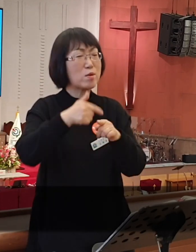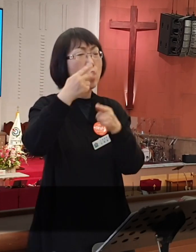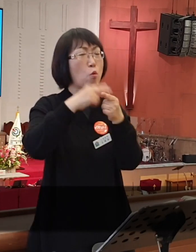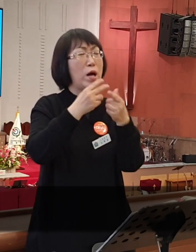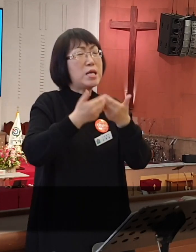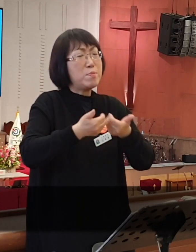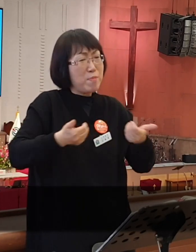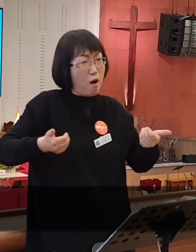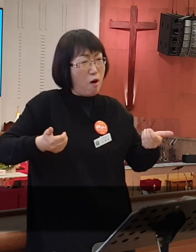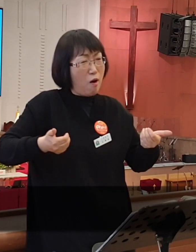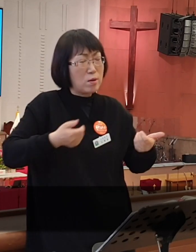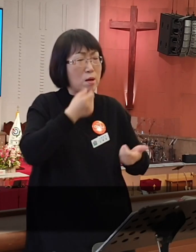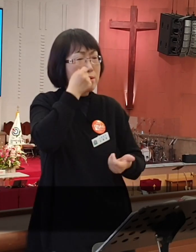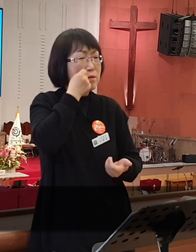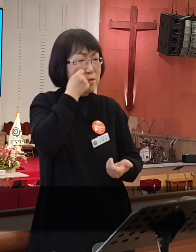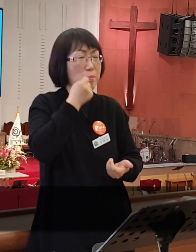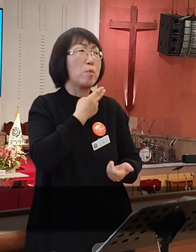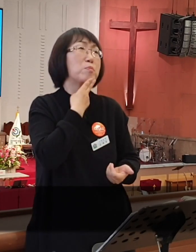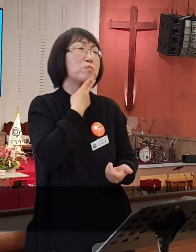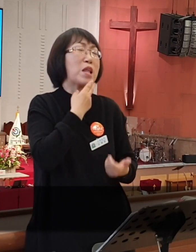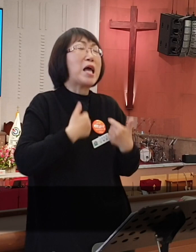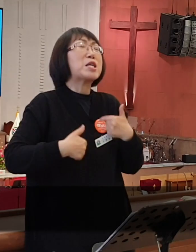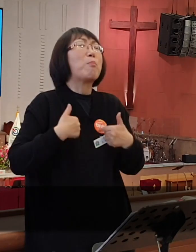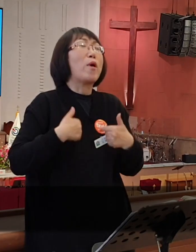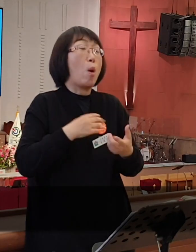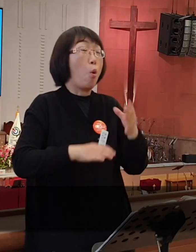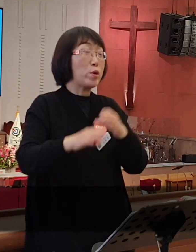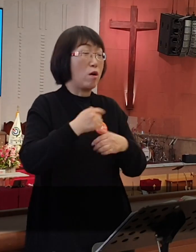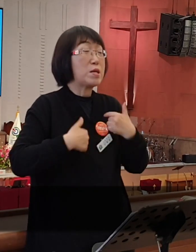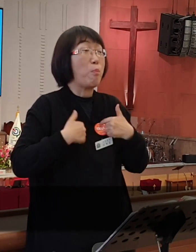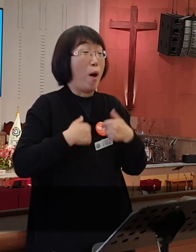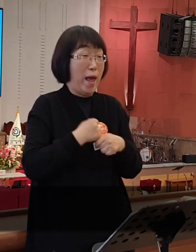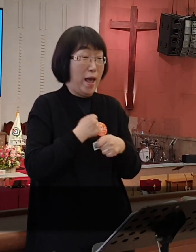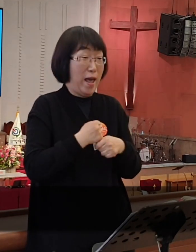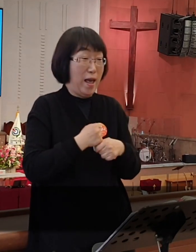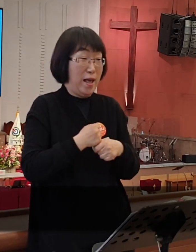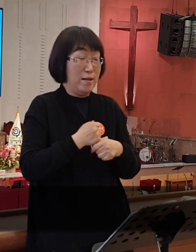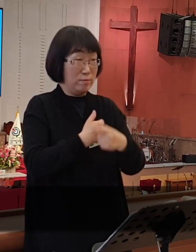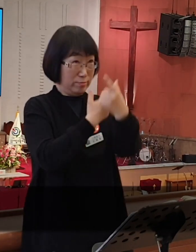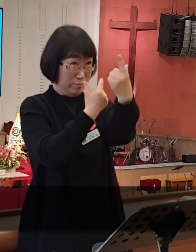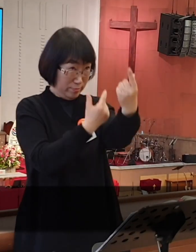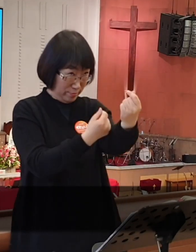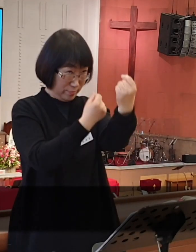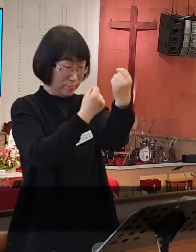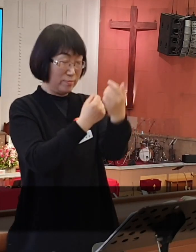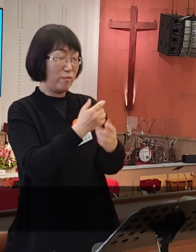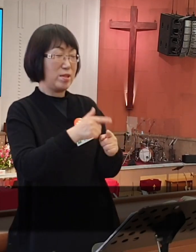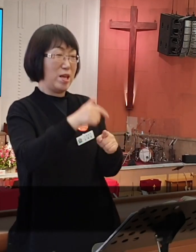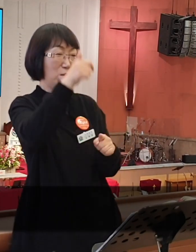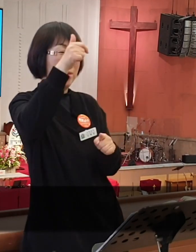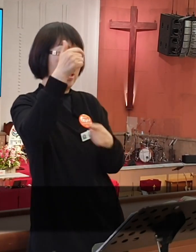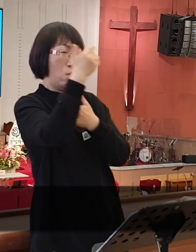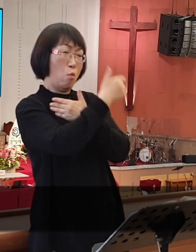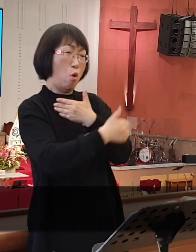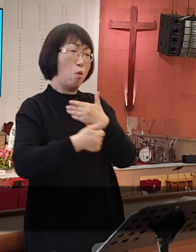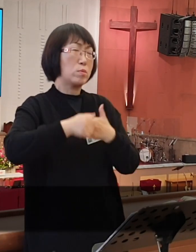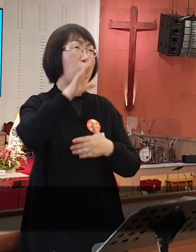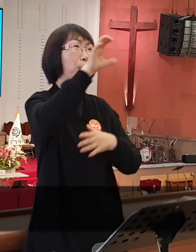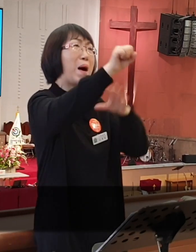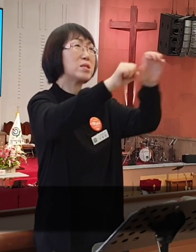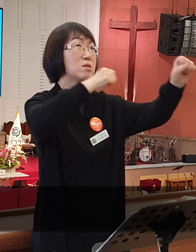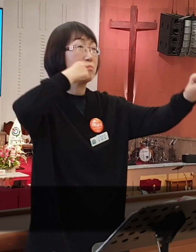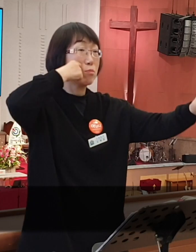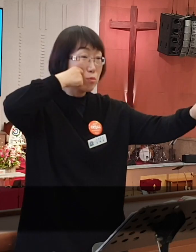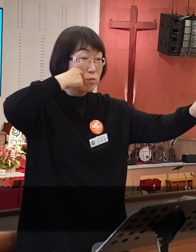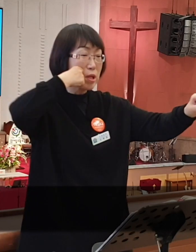예수님과의 이별, 이것들을 슬퍼하지 않아요. 이 사람들은 기뻐합니다. 오늘 여기 모여있는 저와 여러분, 예수님을 몸으로 만지지는